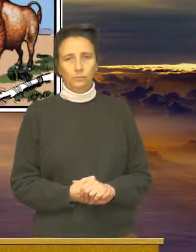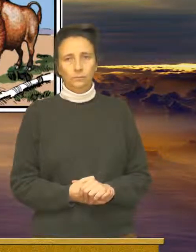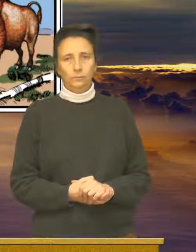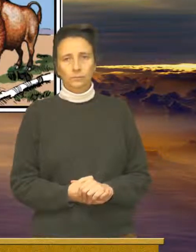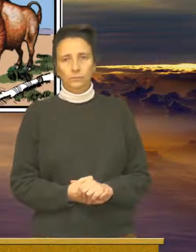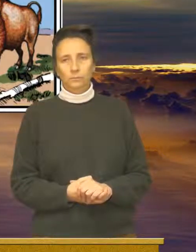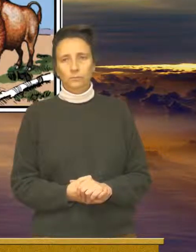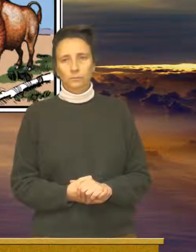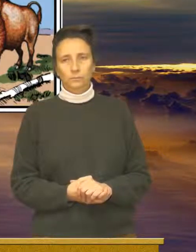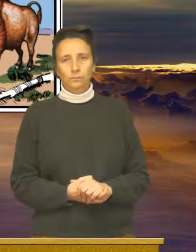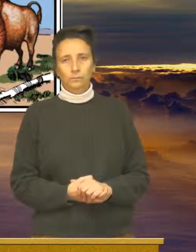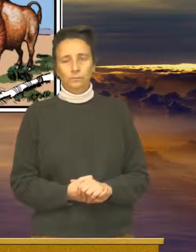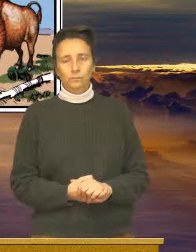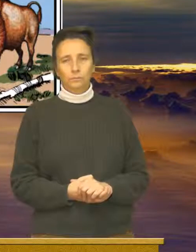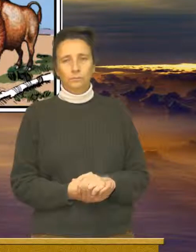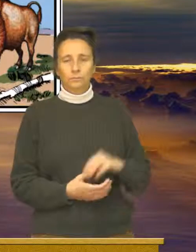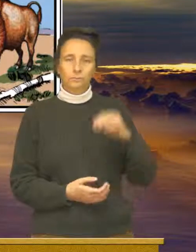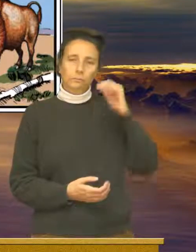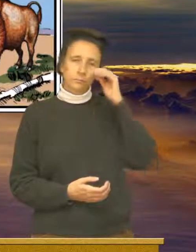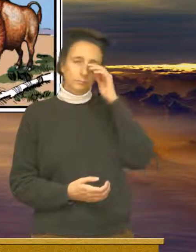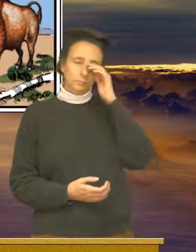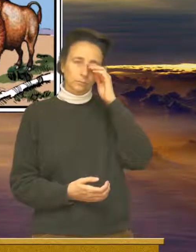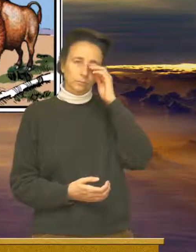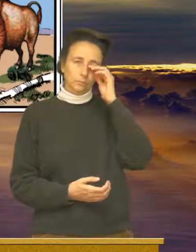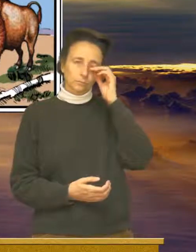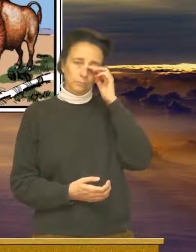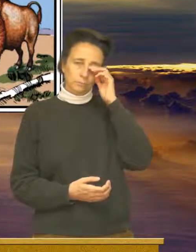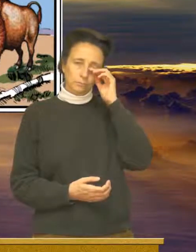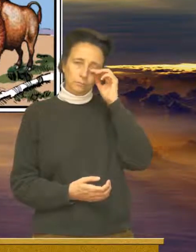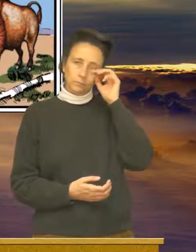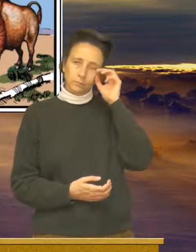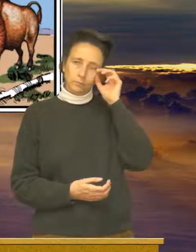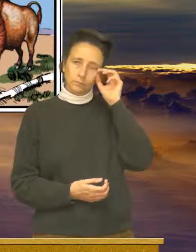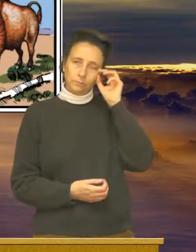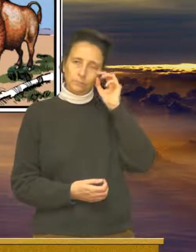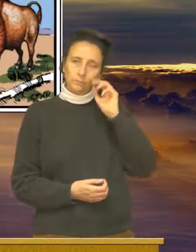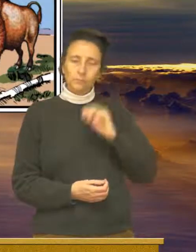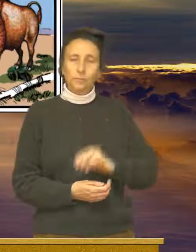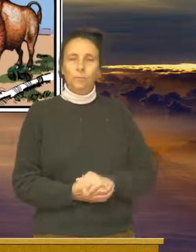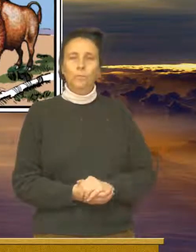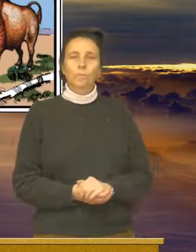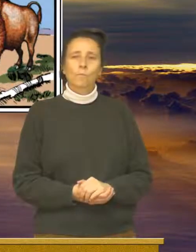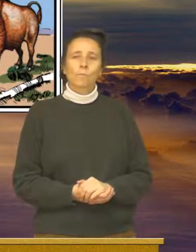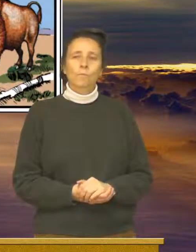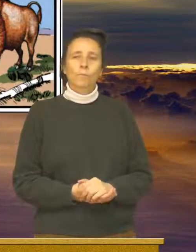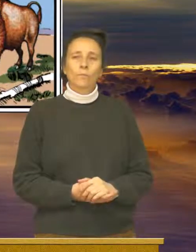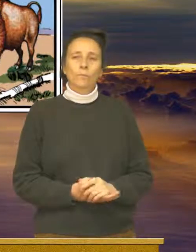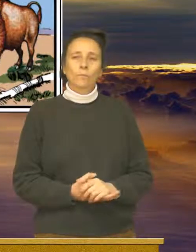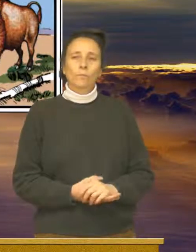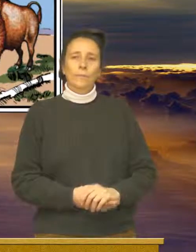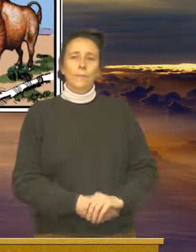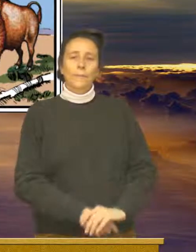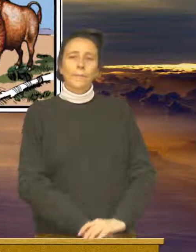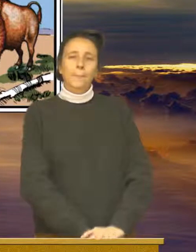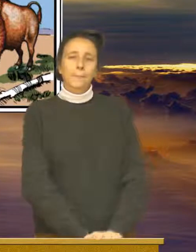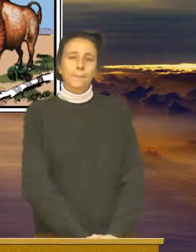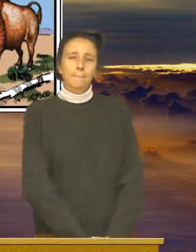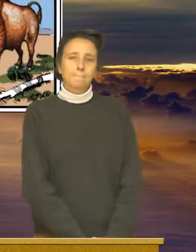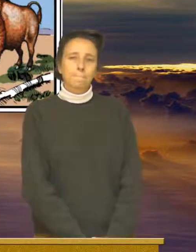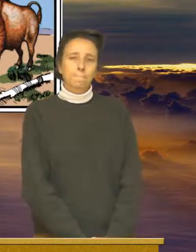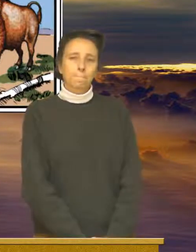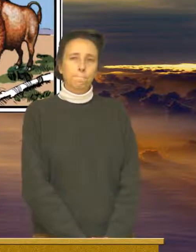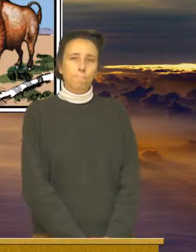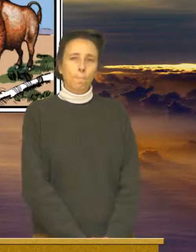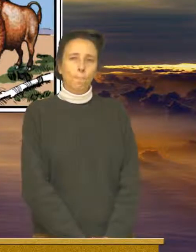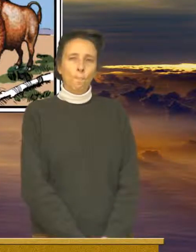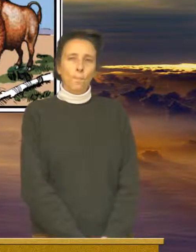domingo como un día hermoso, como el día de la familia. También van a presentar la unión de las